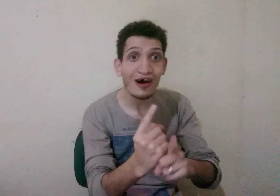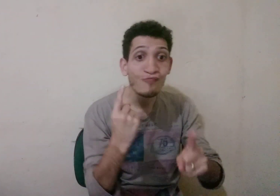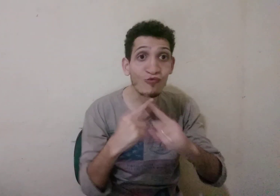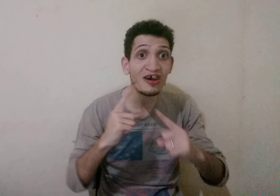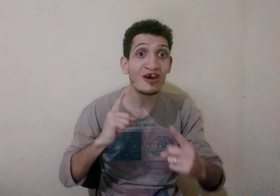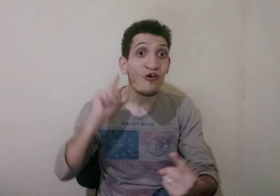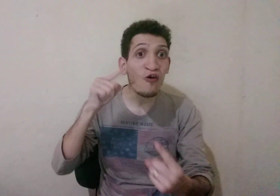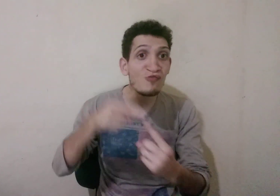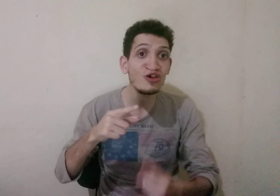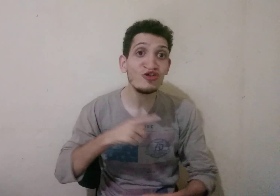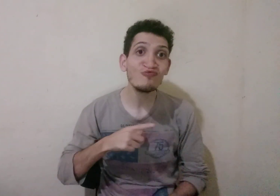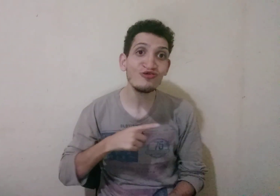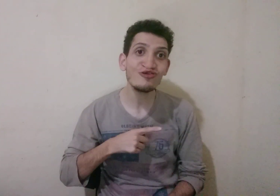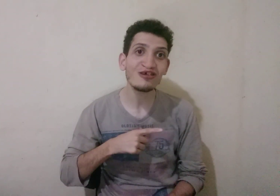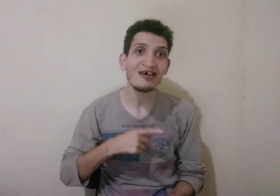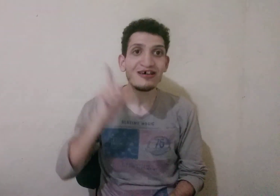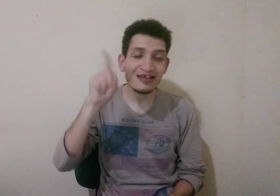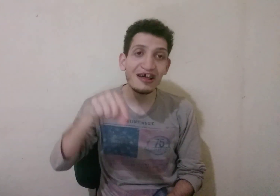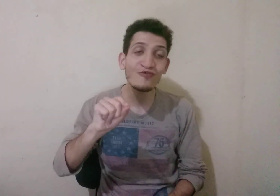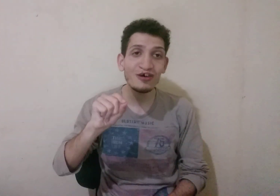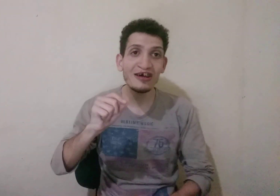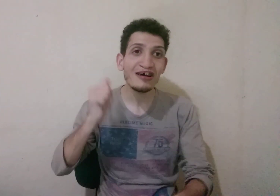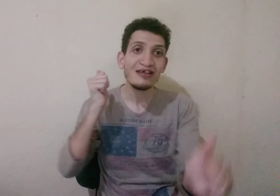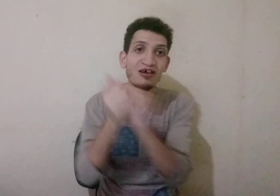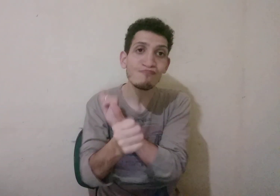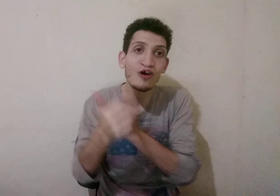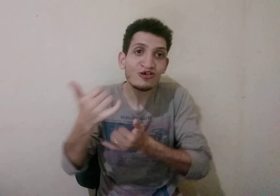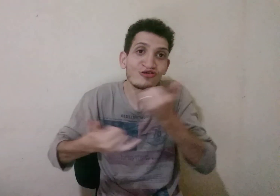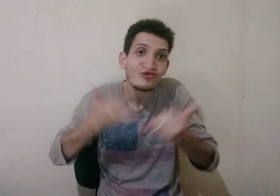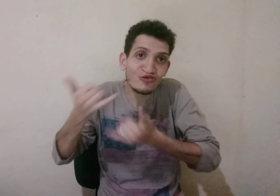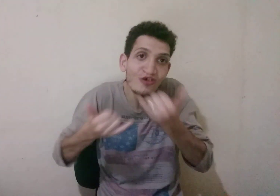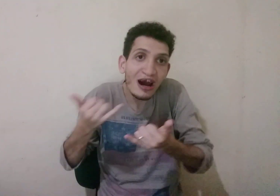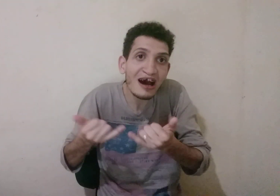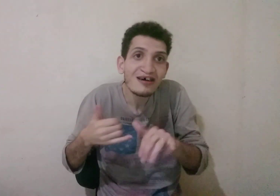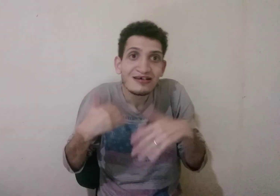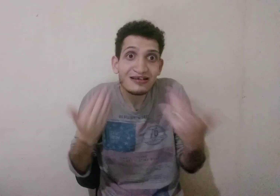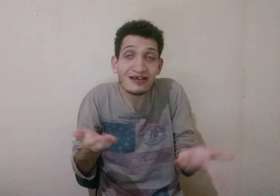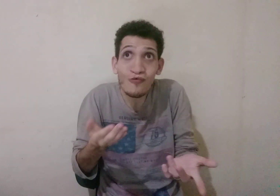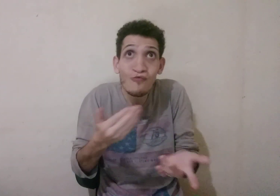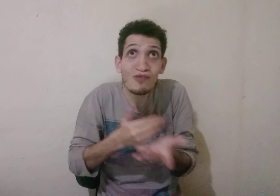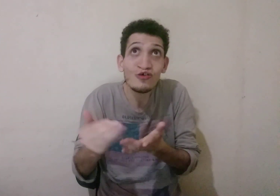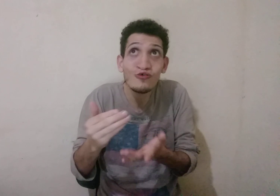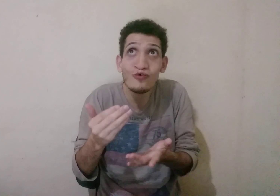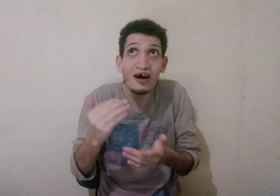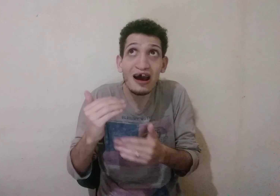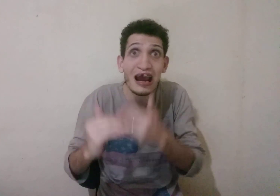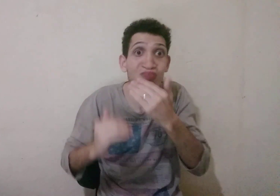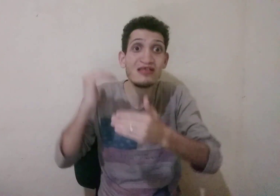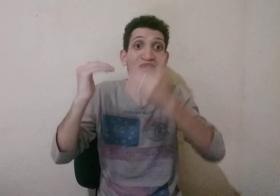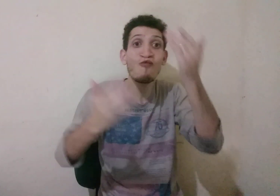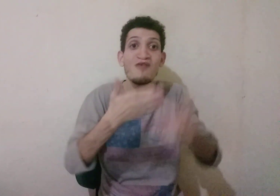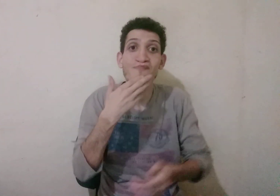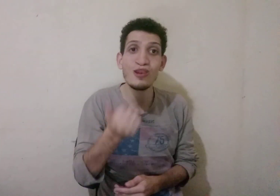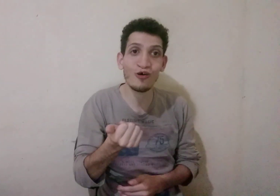o quê? O objetivo tinha, que era esse esporte, jogar. Então, começou a desenvolver melhor